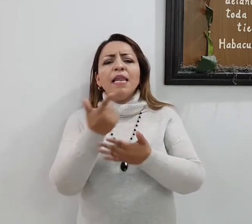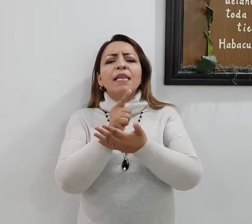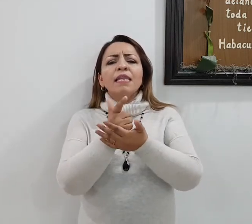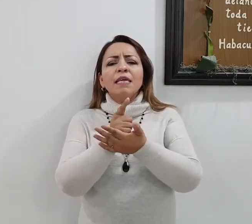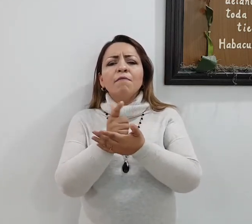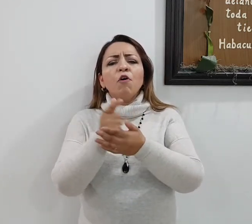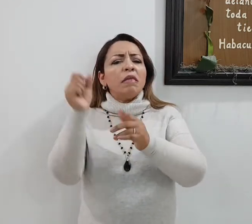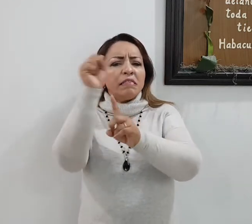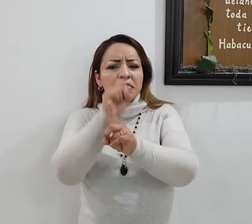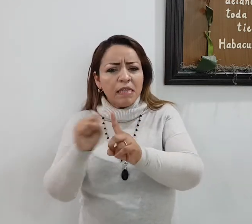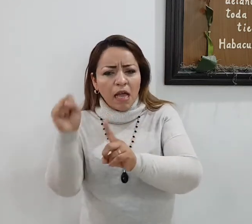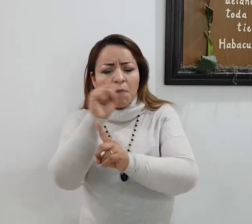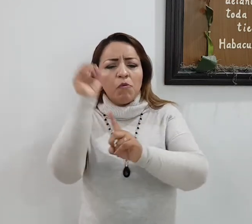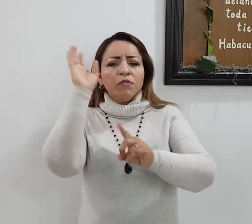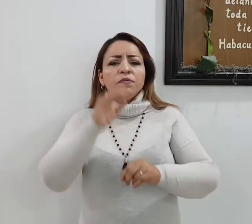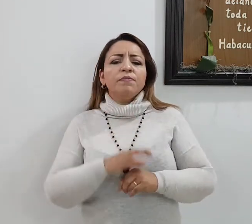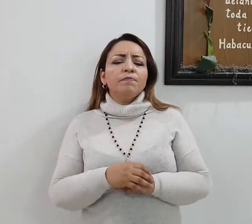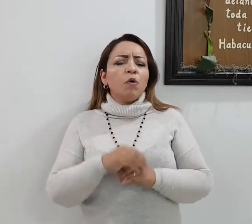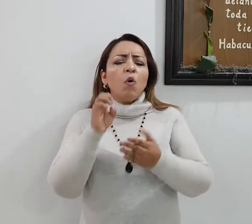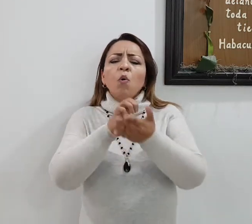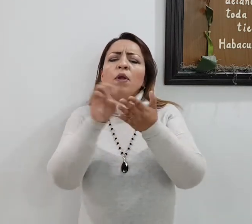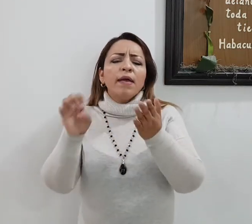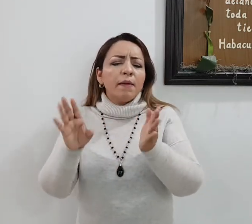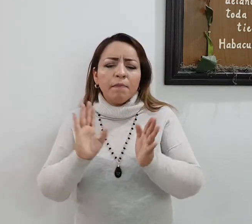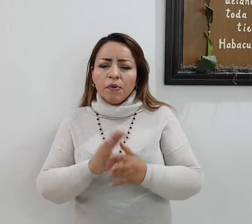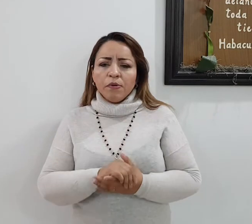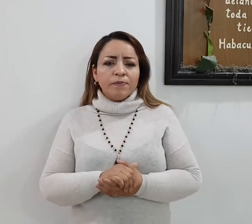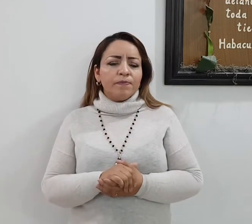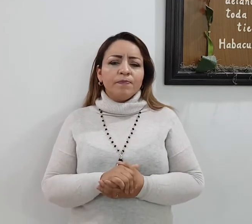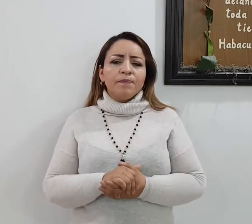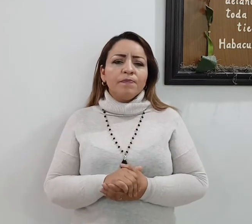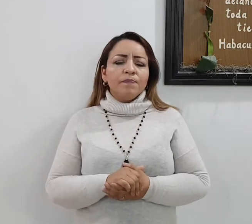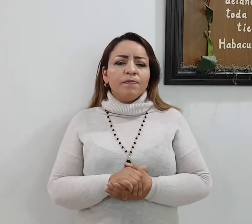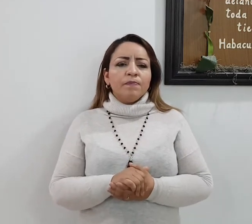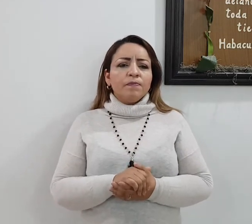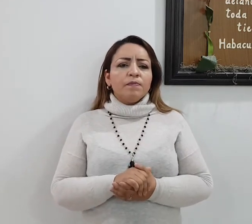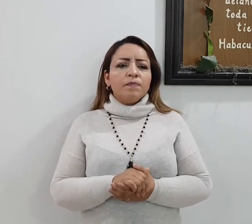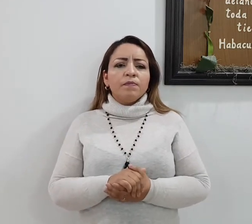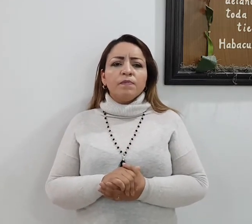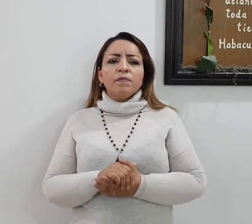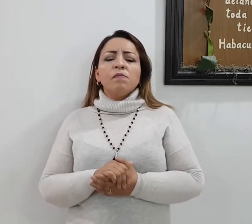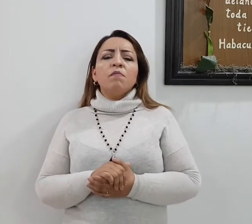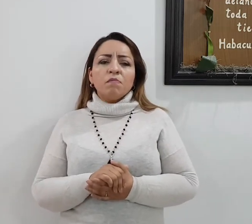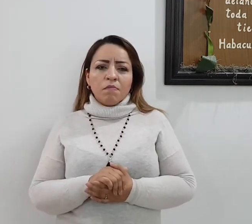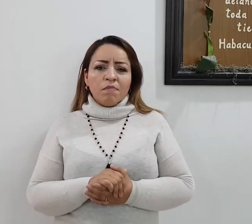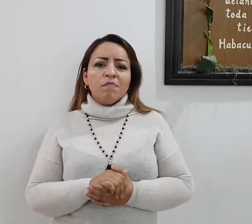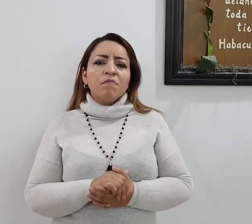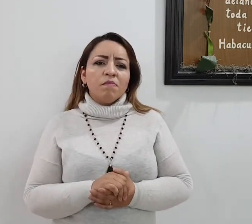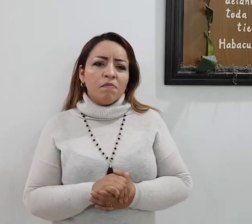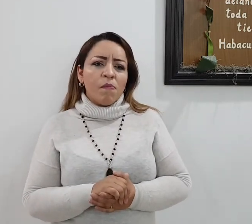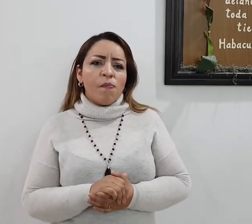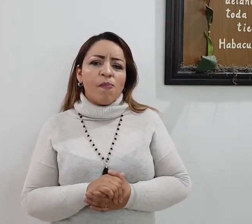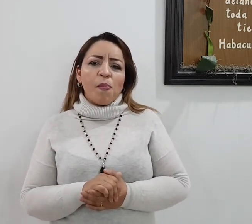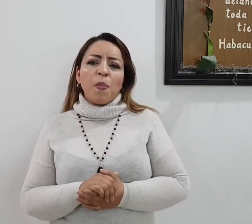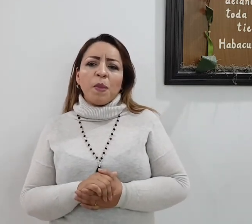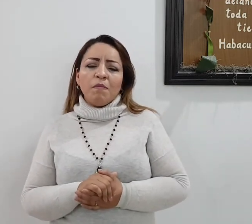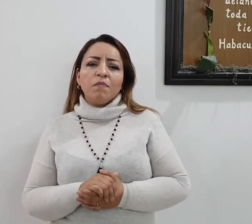Salmos. Creo que es el libro más leído, el de los Salmos. De toda la Biblia, el libro de los Salmos es el libro más leído.